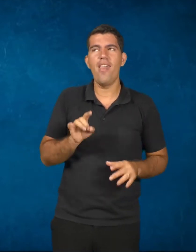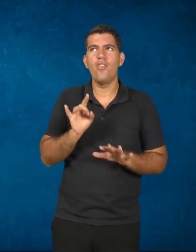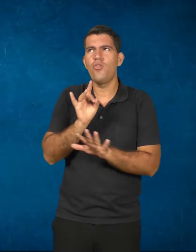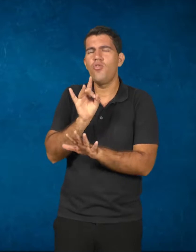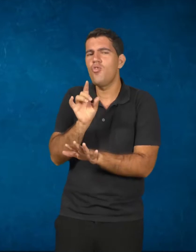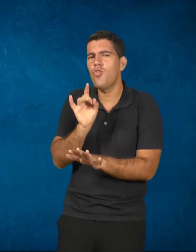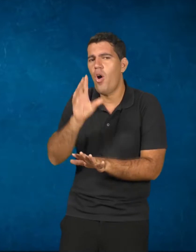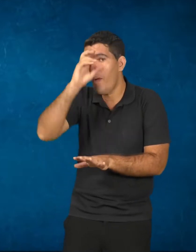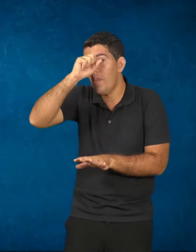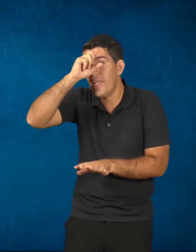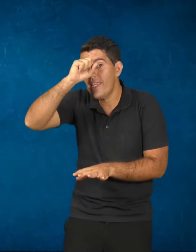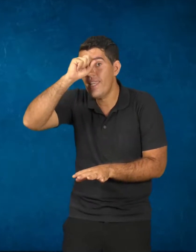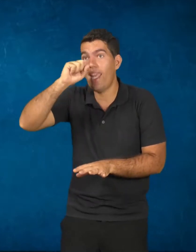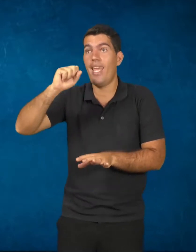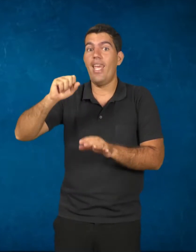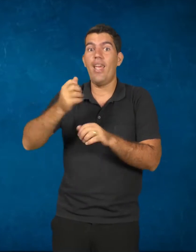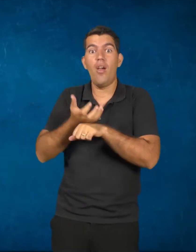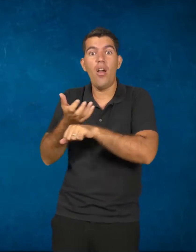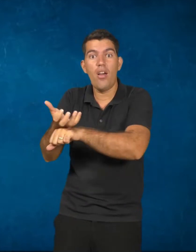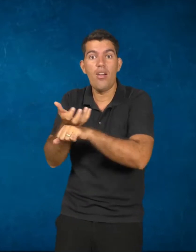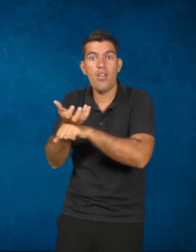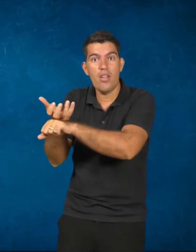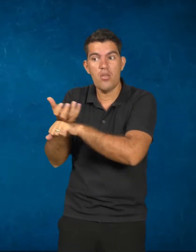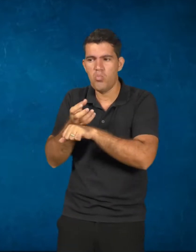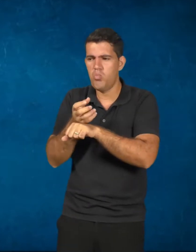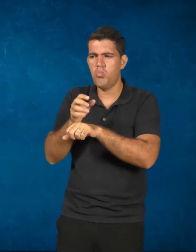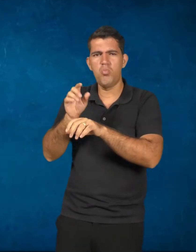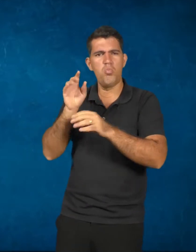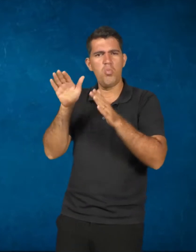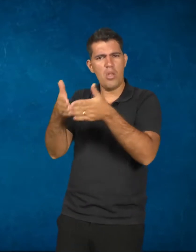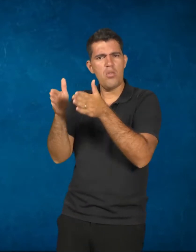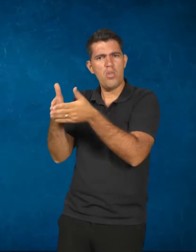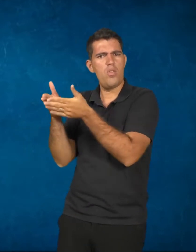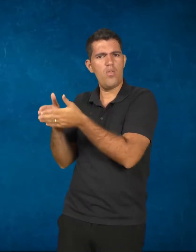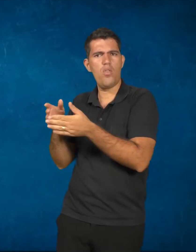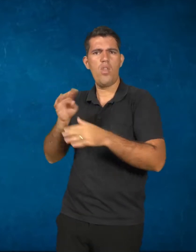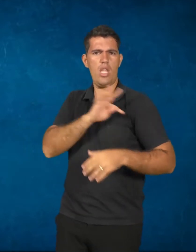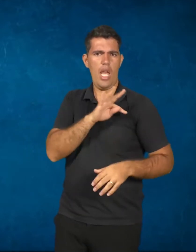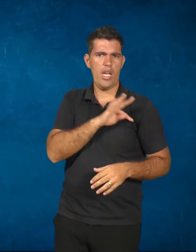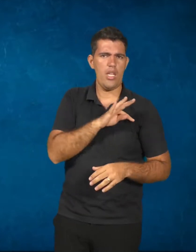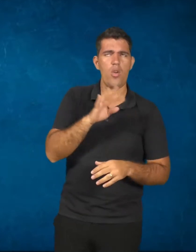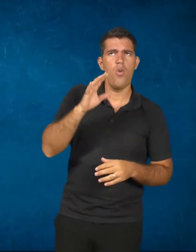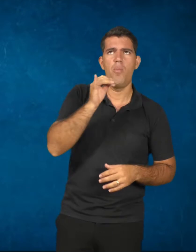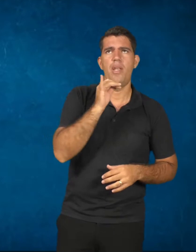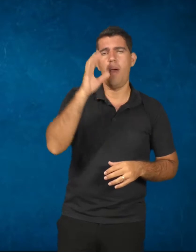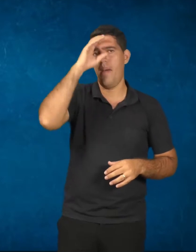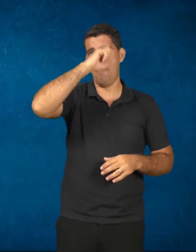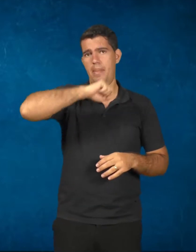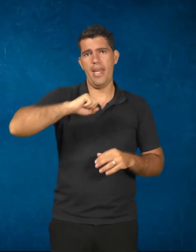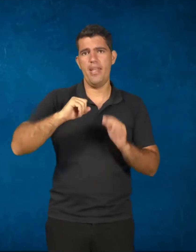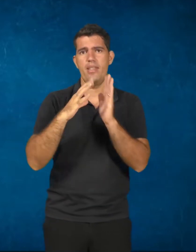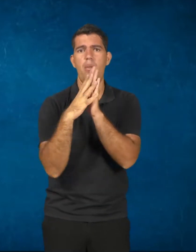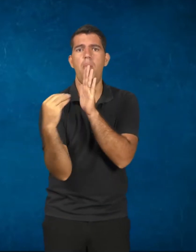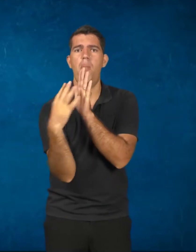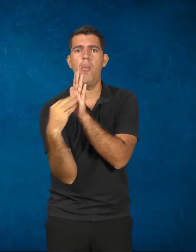a aprendizagem de conteúdos específicos específicos. exemplo, o técnico aprende a modular uma peça,